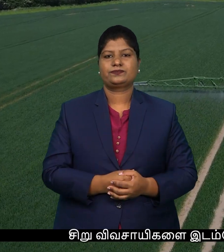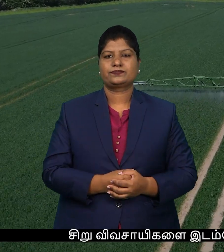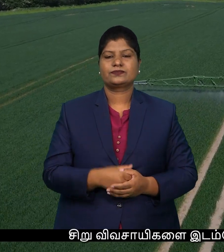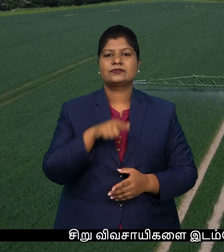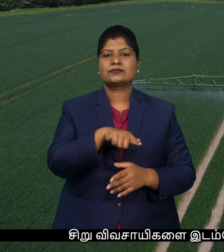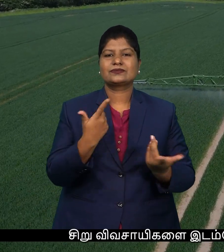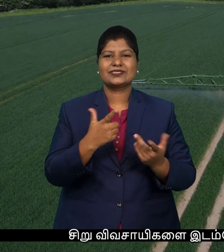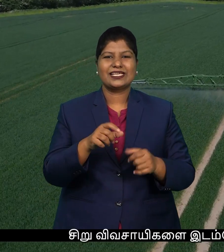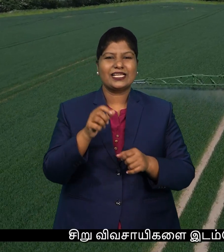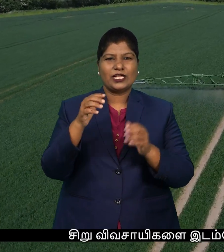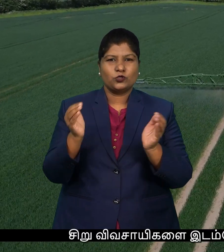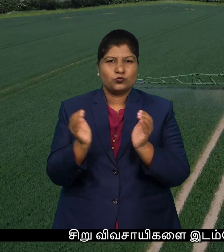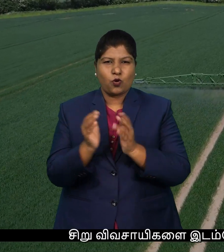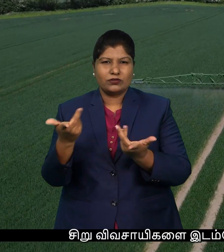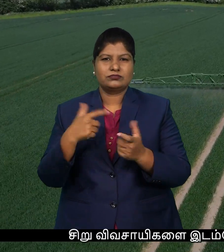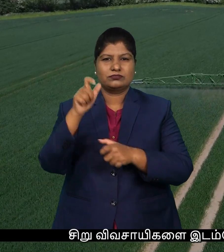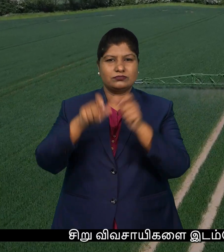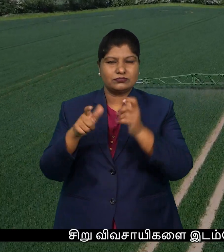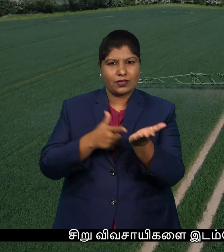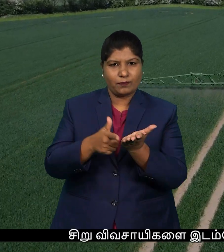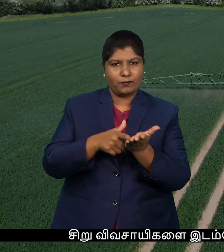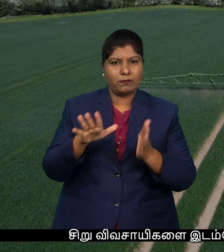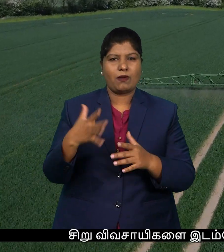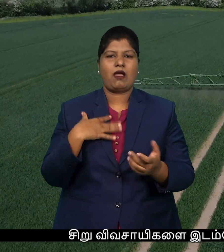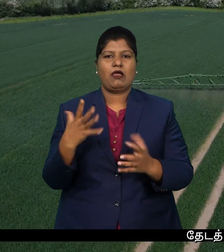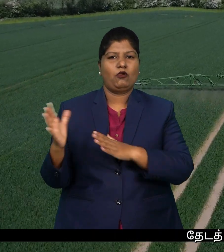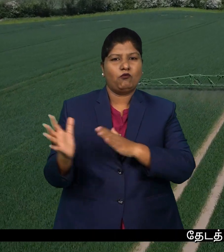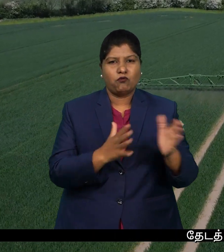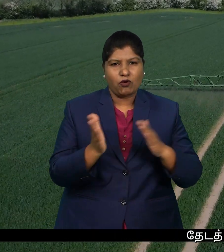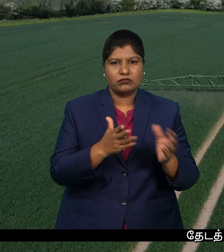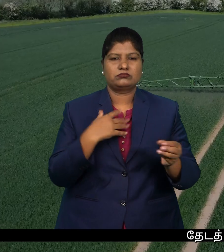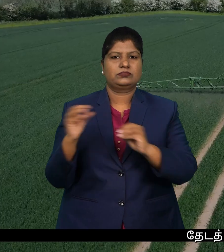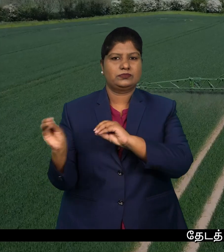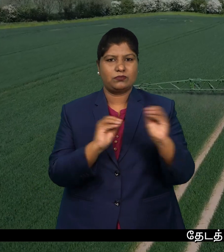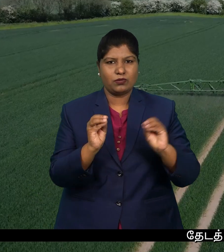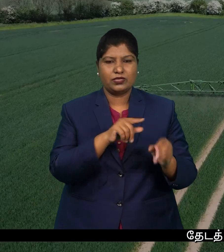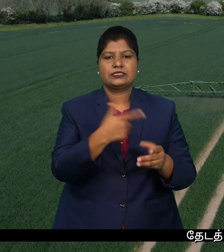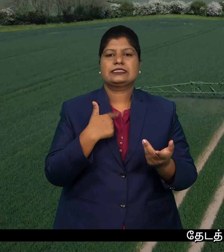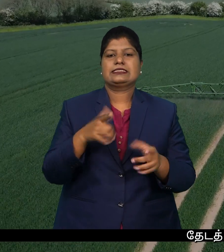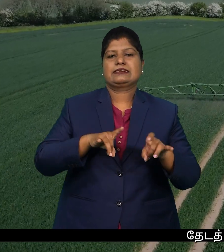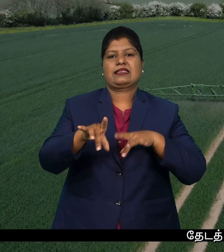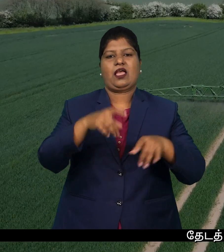சிறு விவசாயிகளை இடம்பெயர்ந்து நகரங்களில் வேலை தேட தள்ளியது.